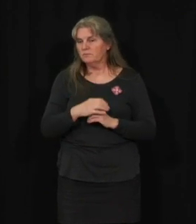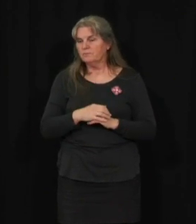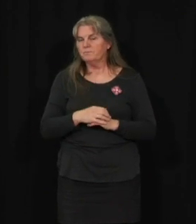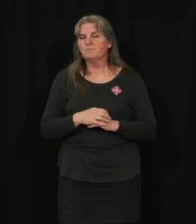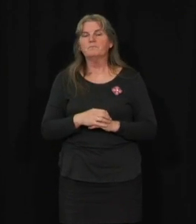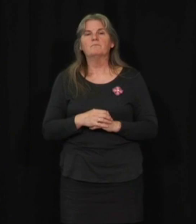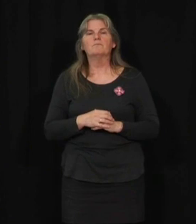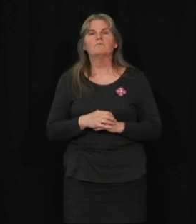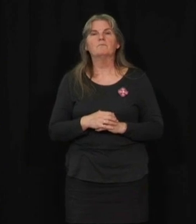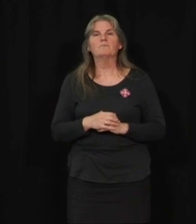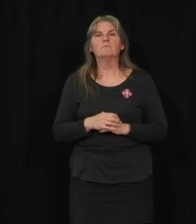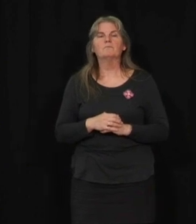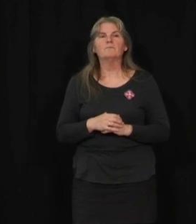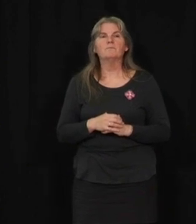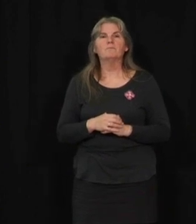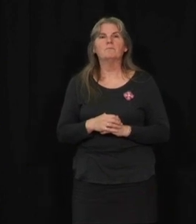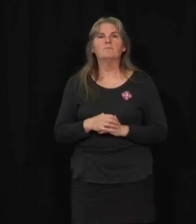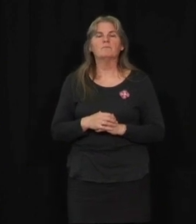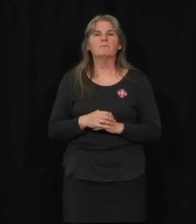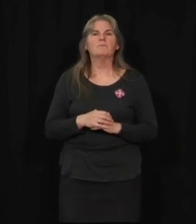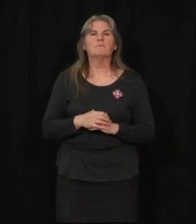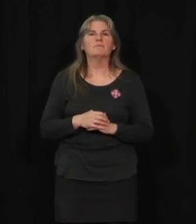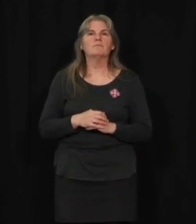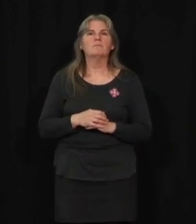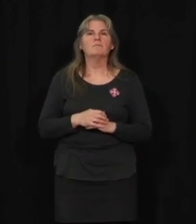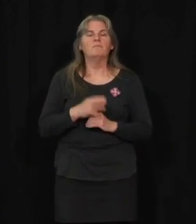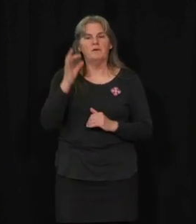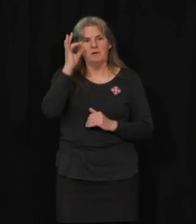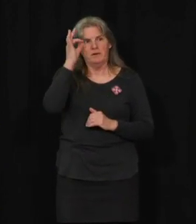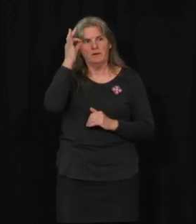Oui, j'avais une question pour le Premier ministre. Donc,